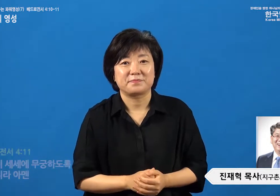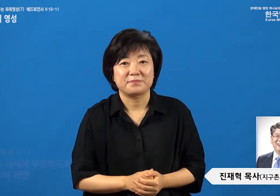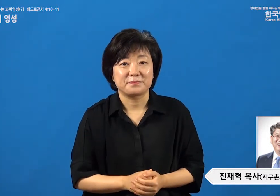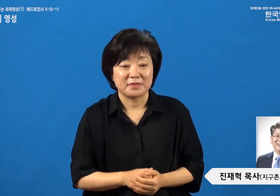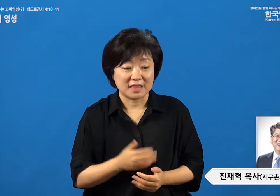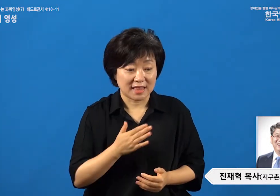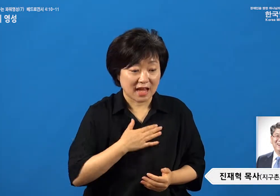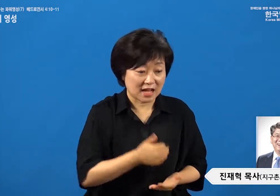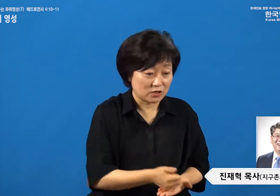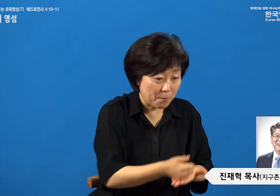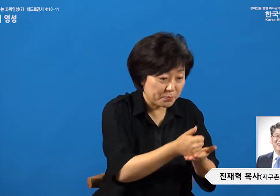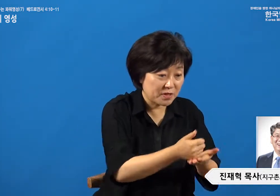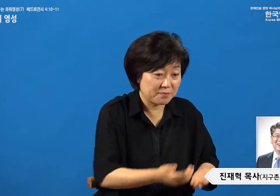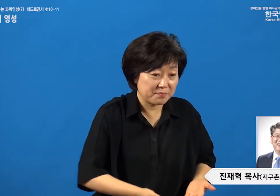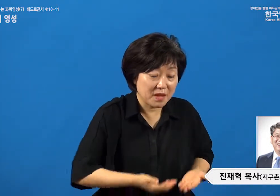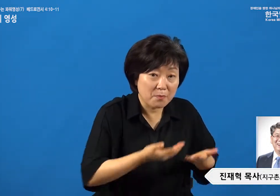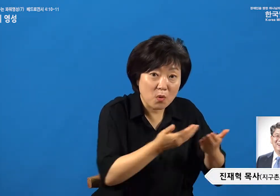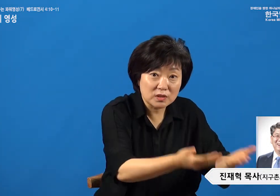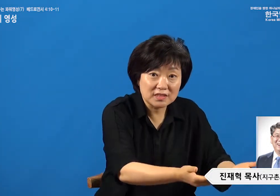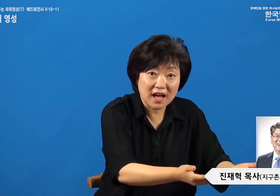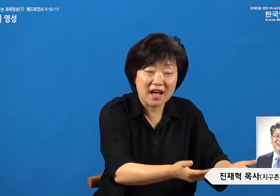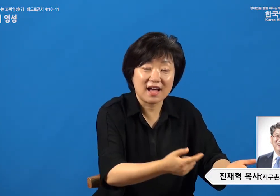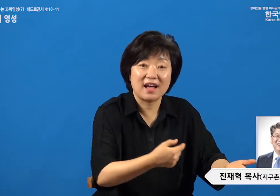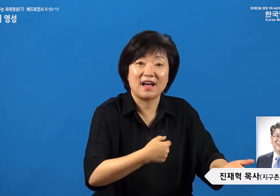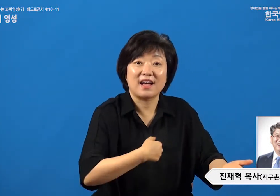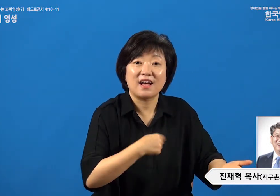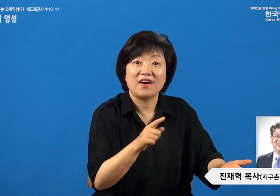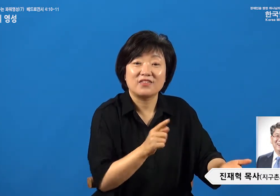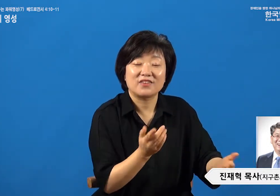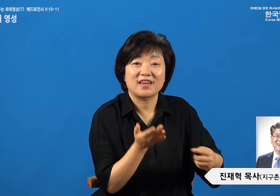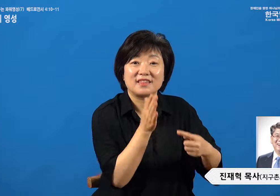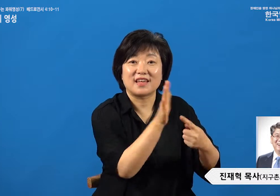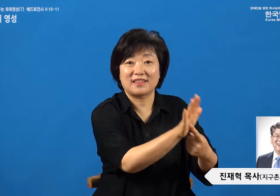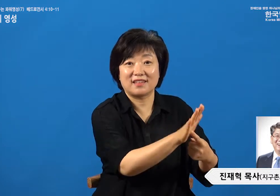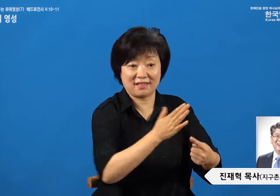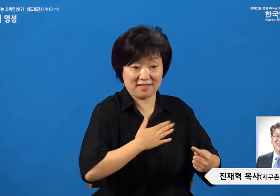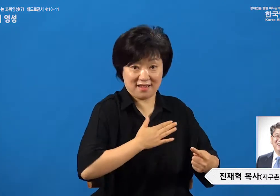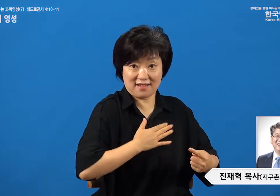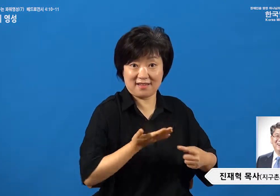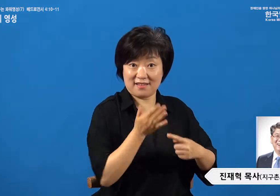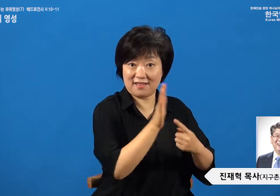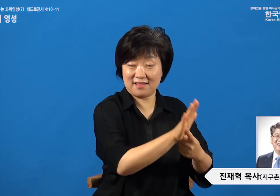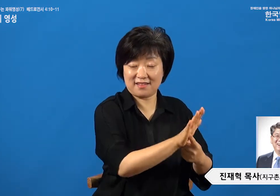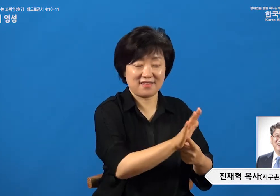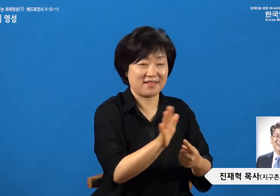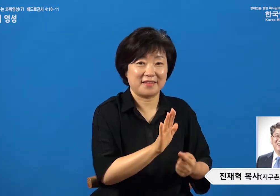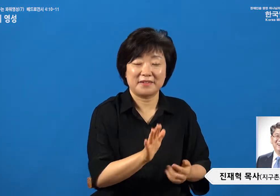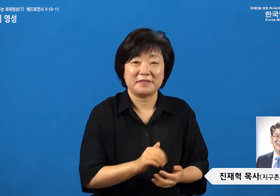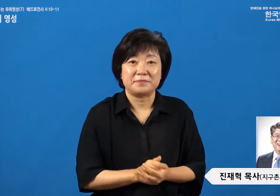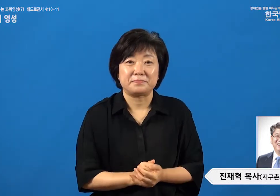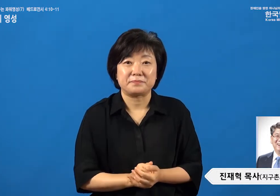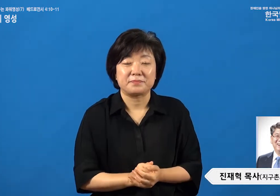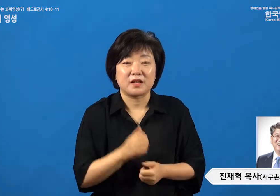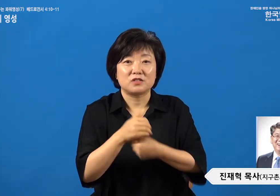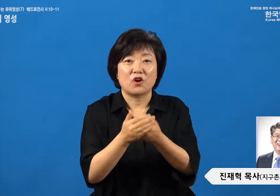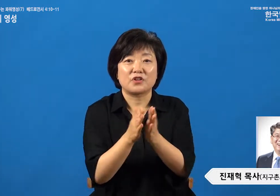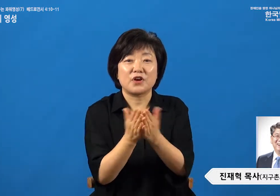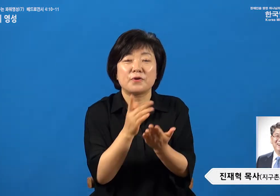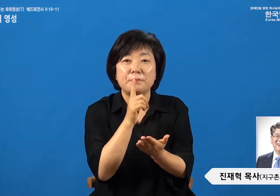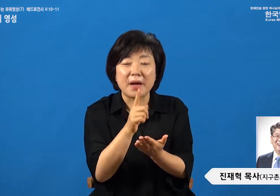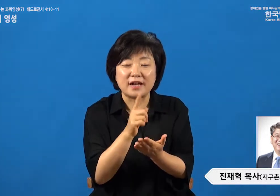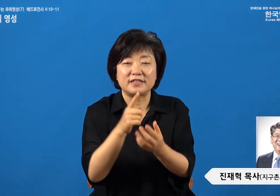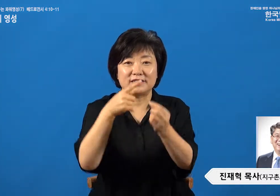그렇다면 그 섬김과 그 봉사가 어떻게 나타나는가? 성경은 두 가지를 말씀합니다.